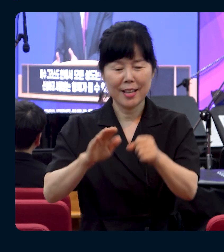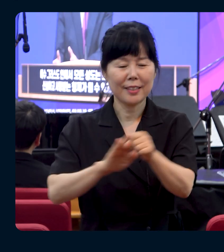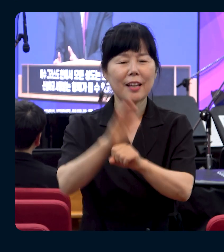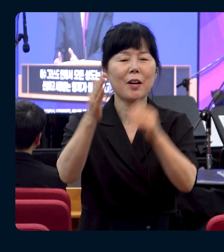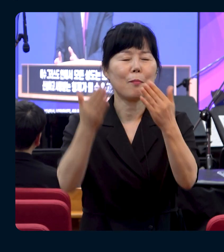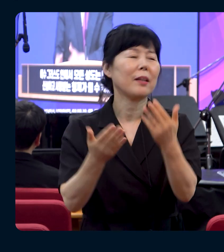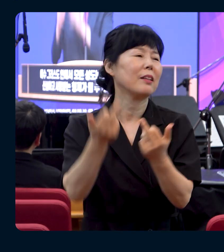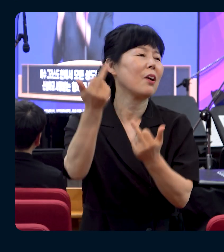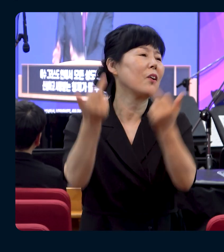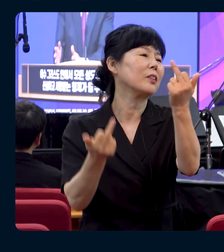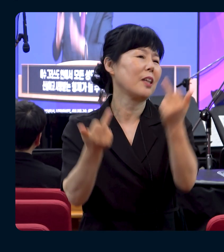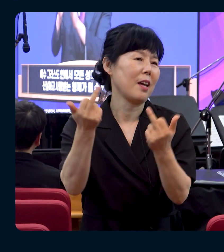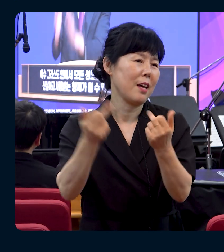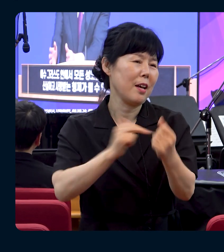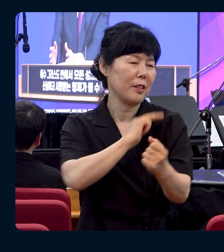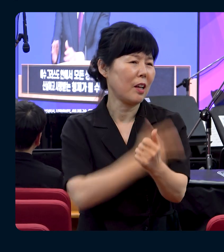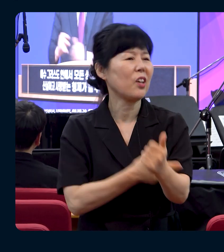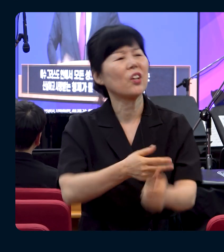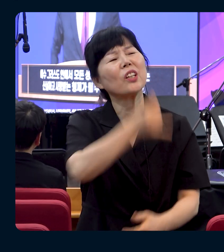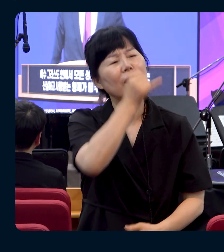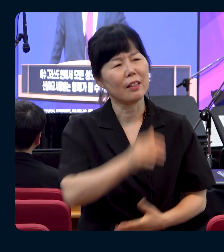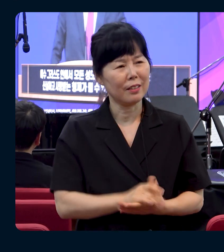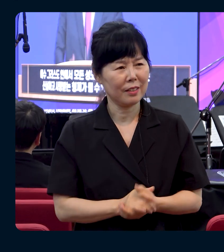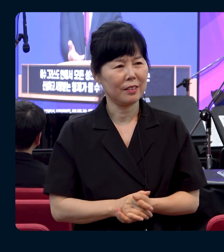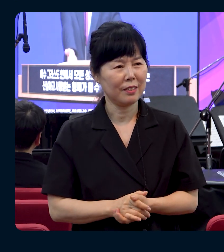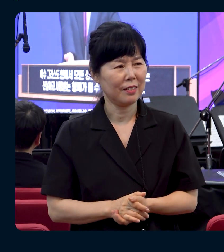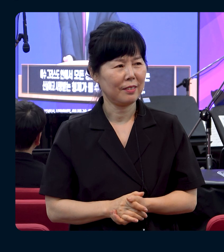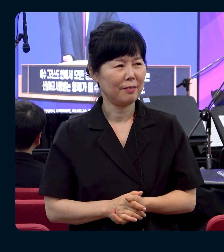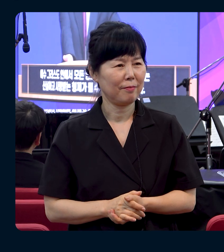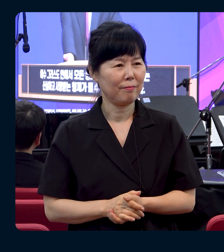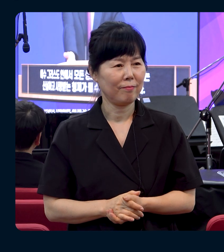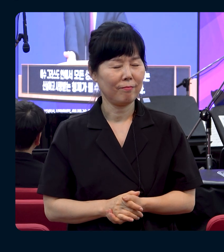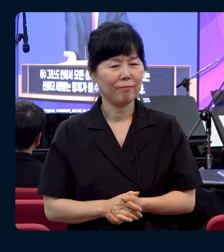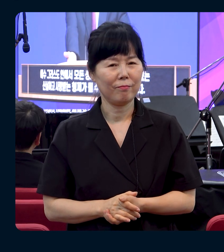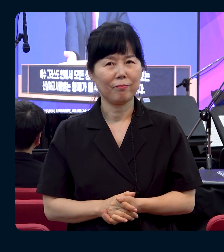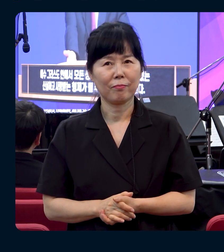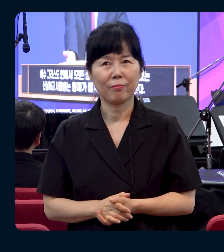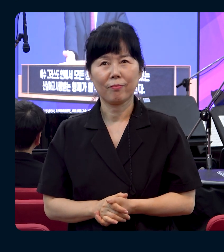있고 되어야 한다예요. 이게